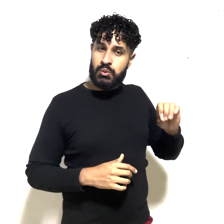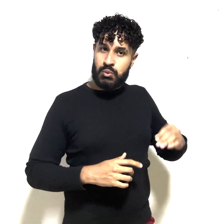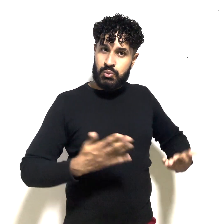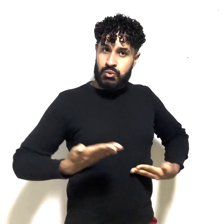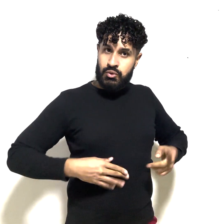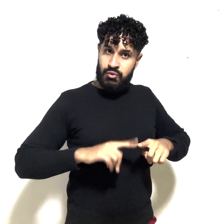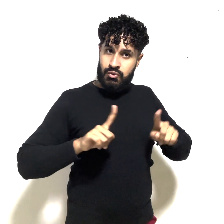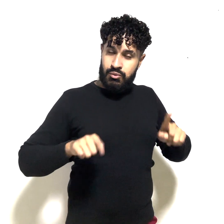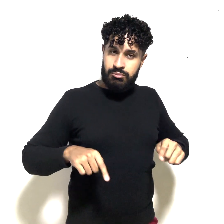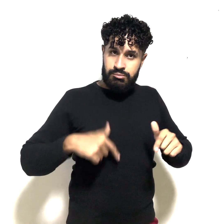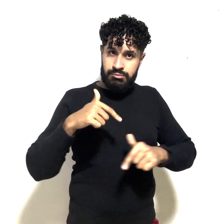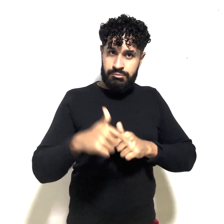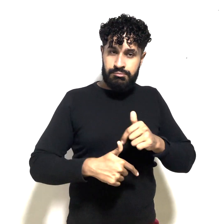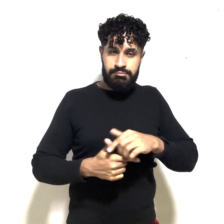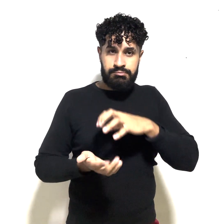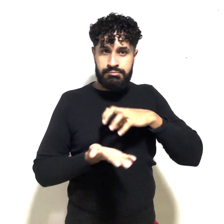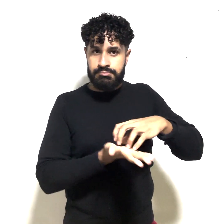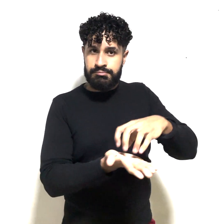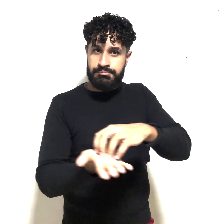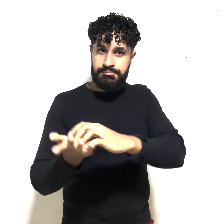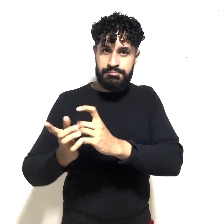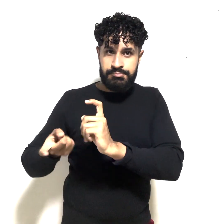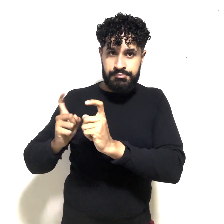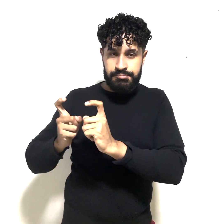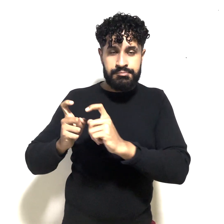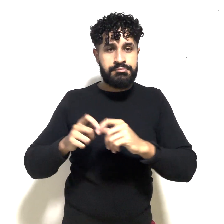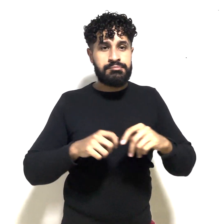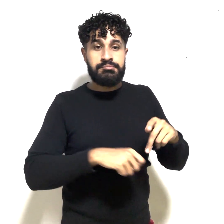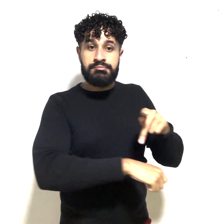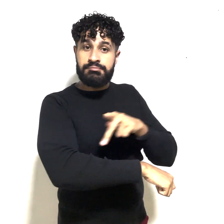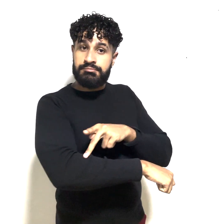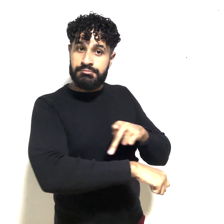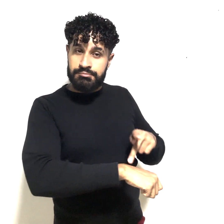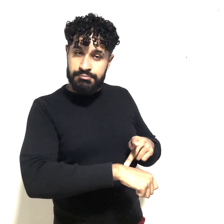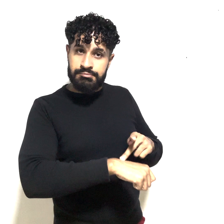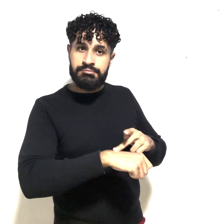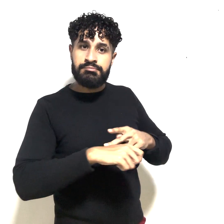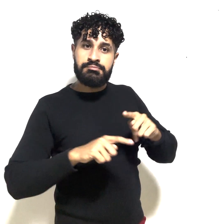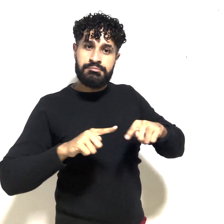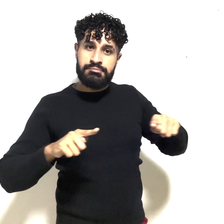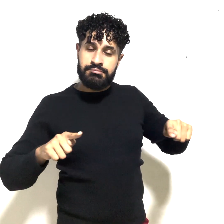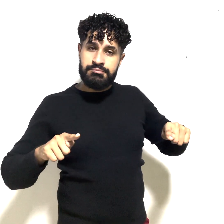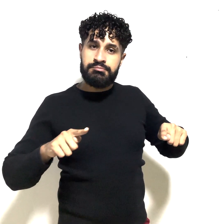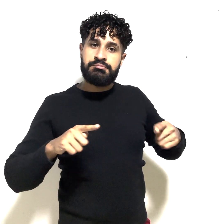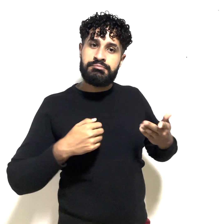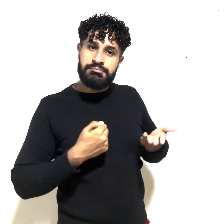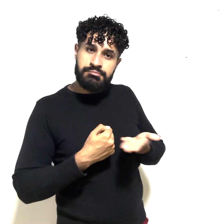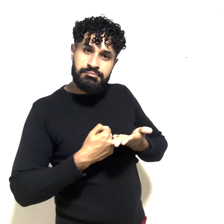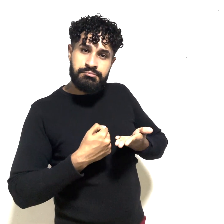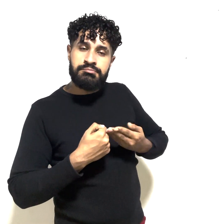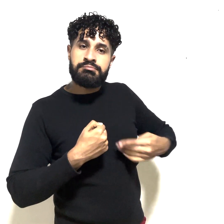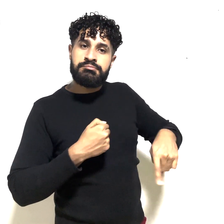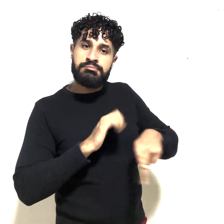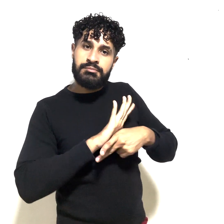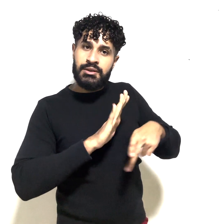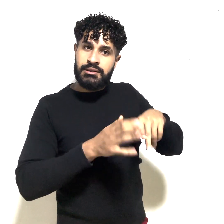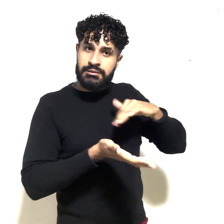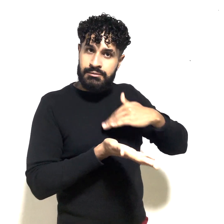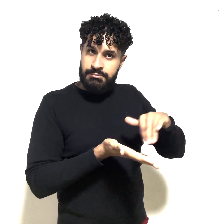unidades administrativas e pedagógicas dos níveis intermediário da Secretaria de Estado